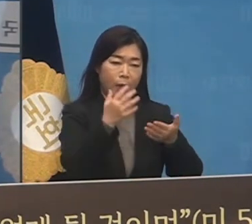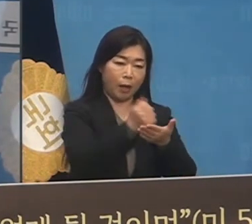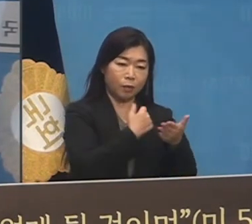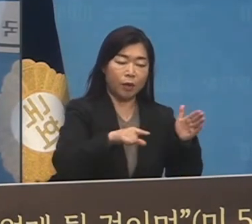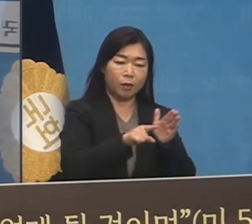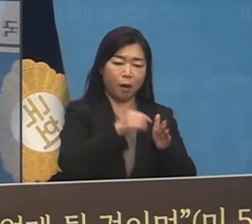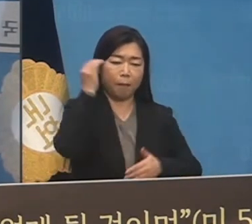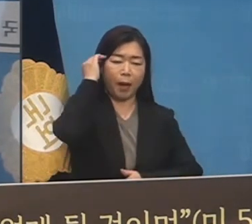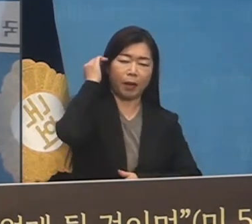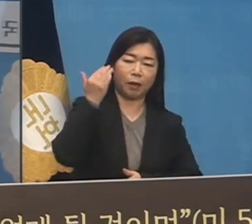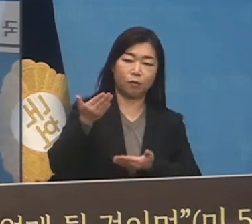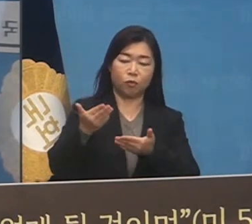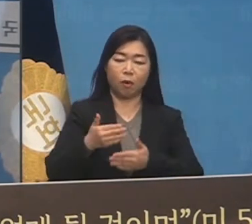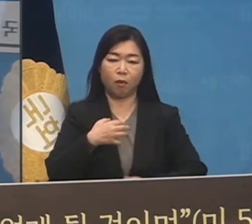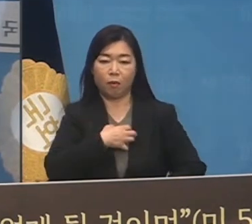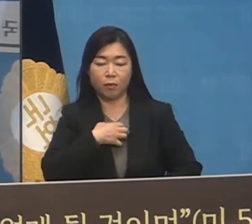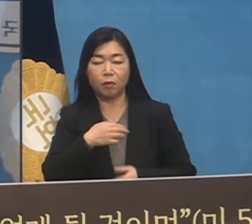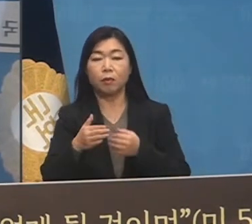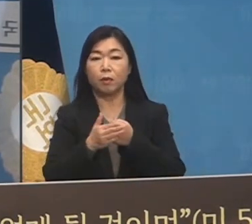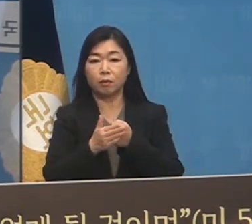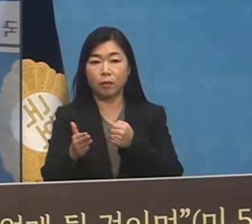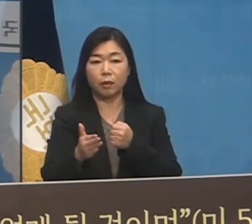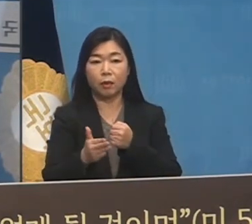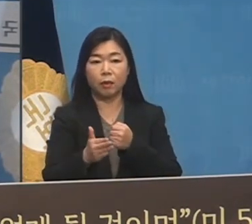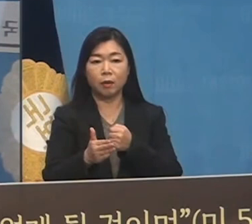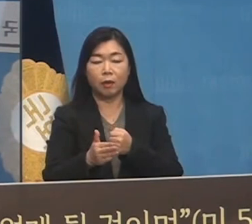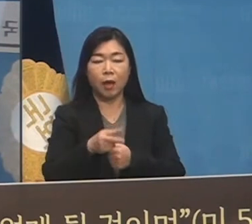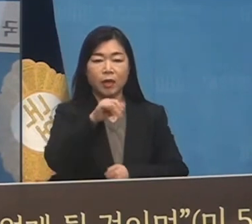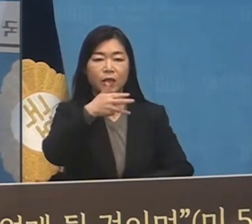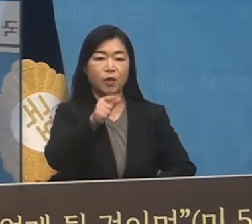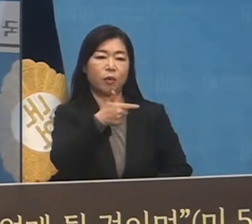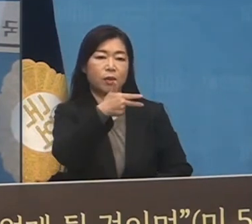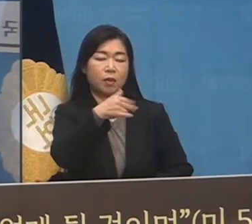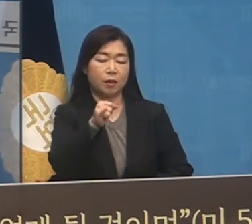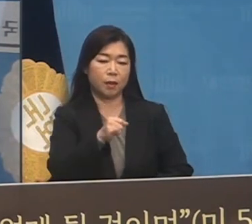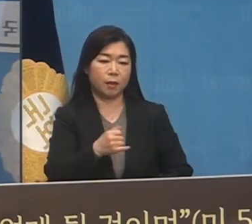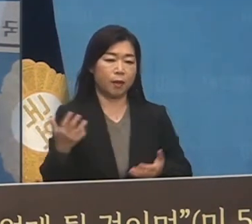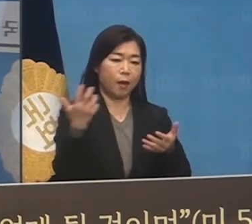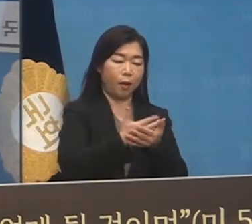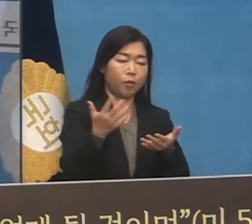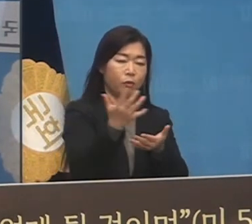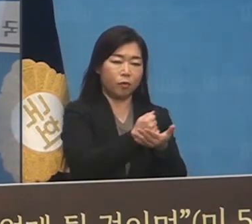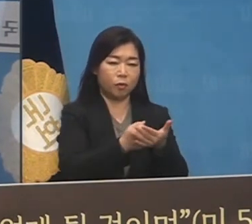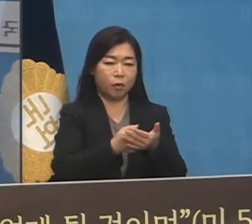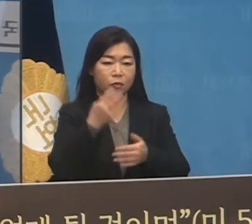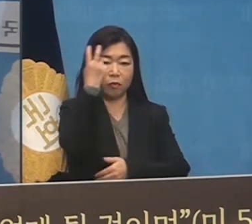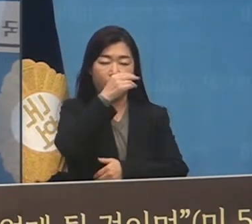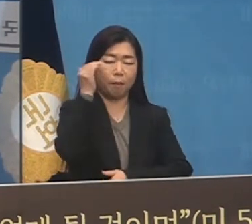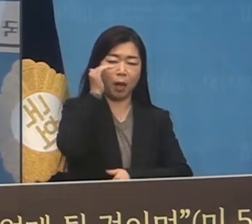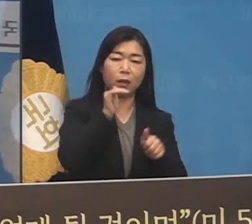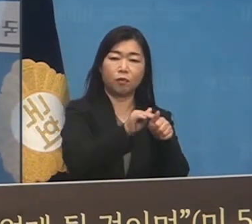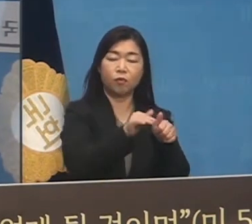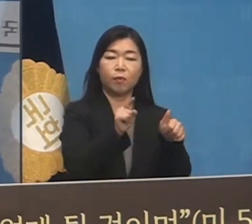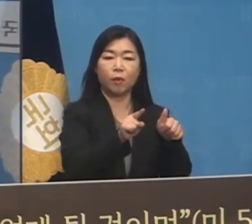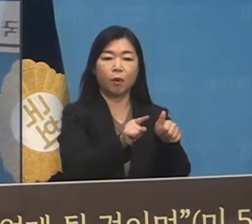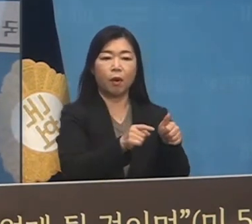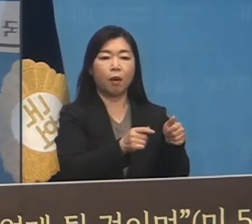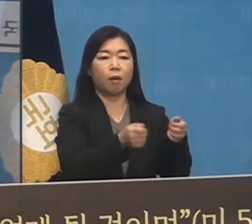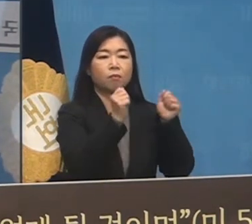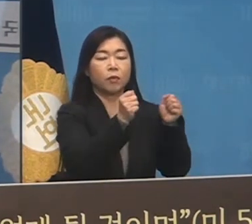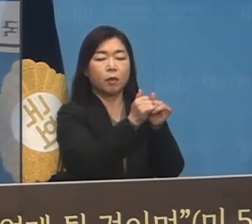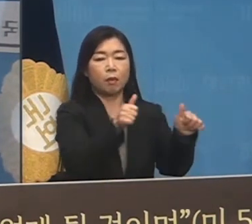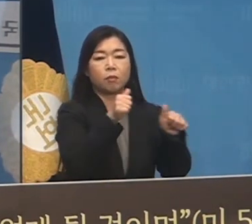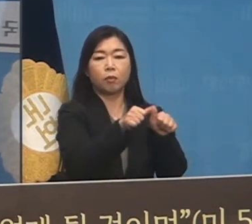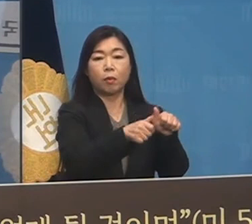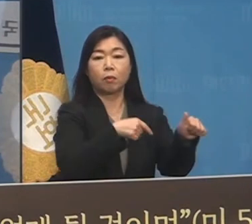획득에 방해될 것을 걱정하며 신천지 압수수색을 방해한 일도 무속인들의 자문